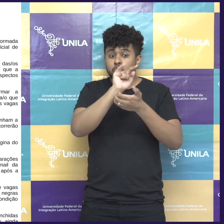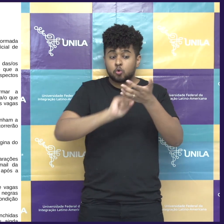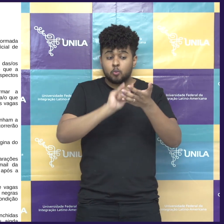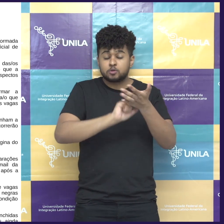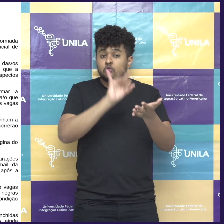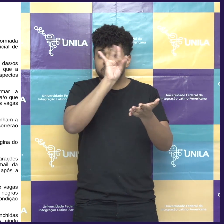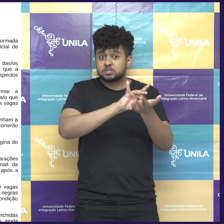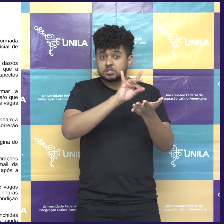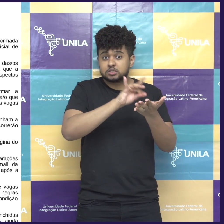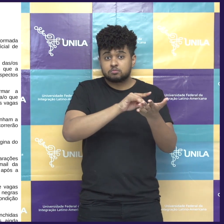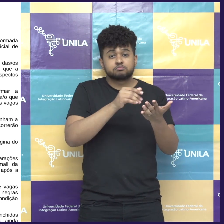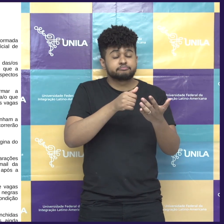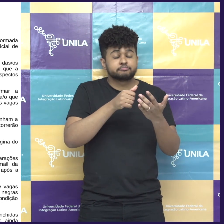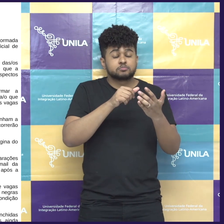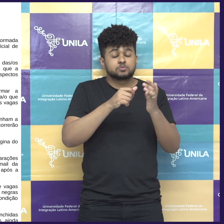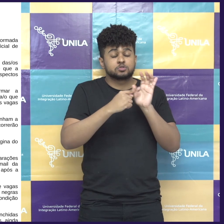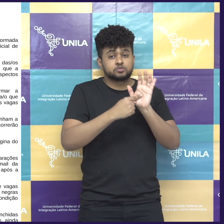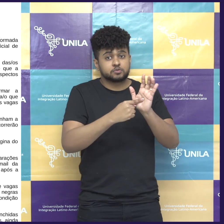identificação.